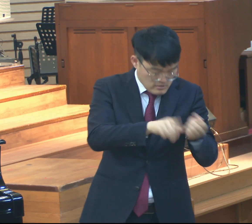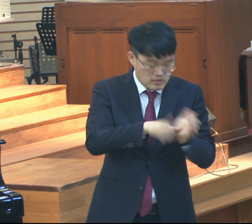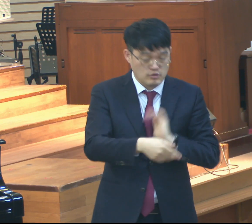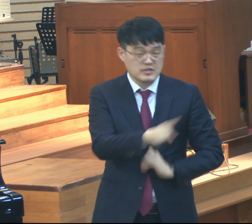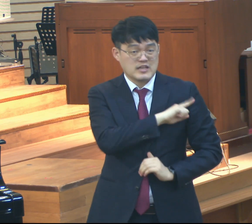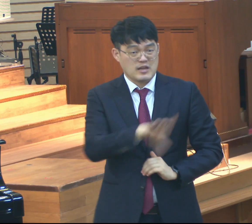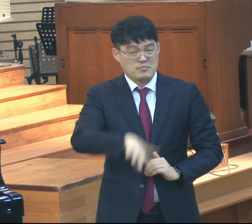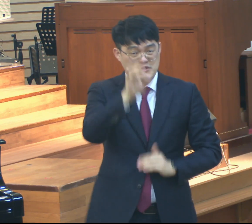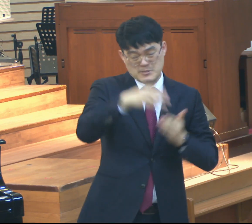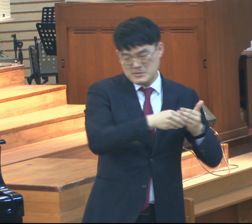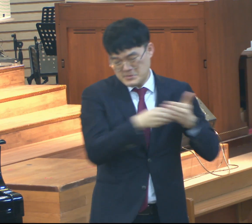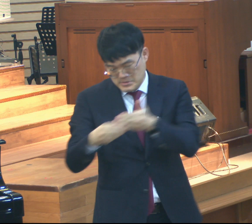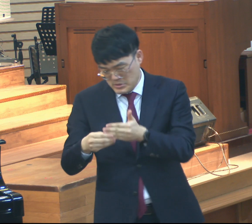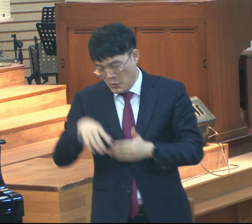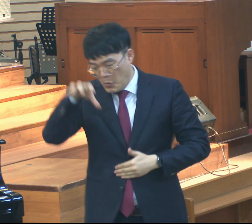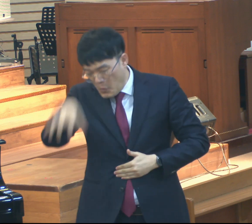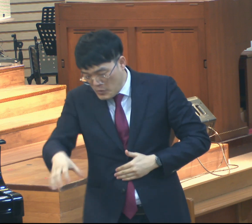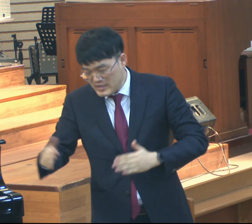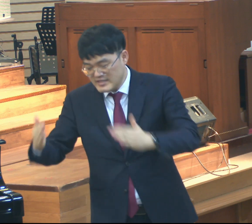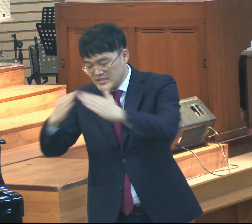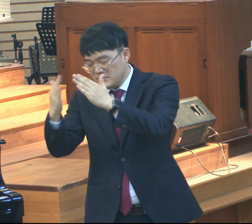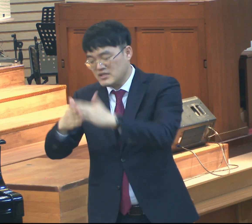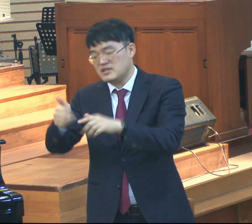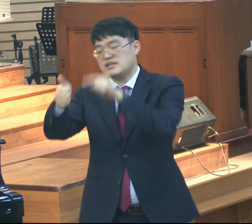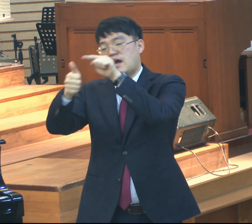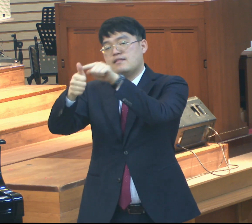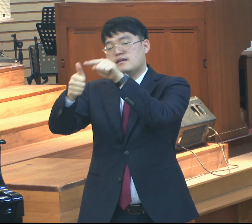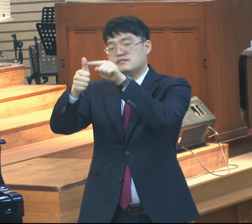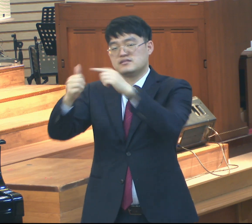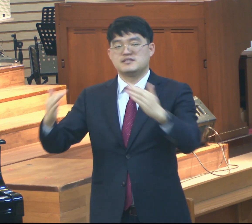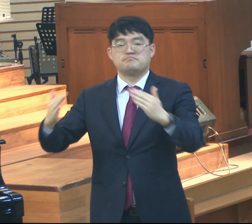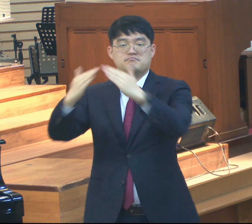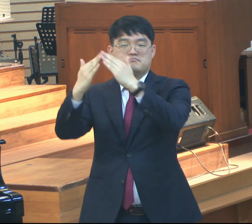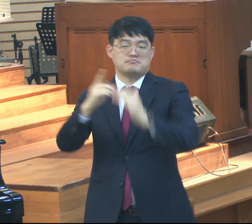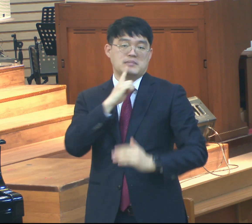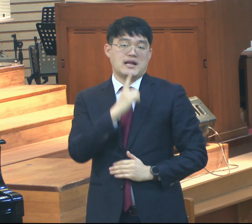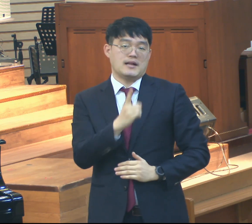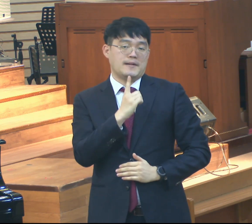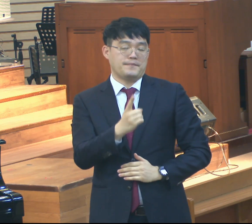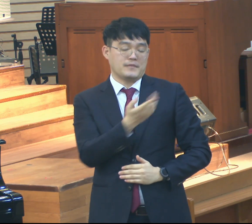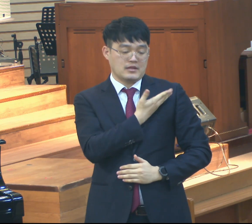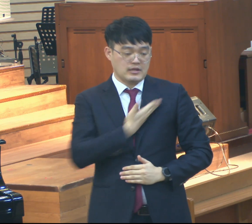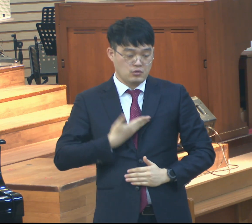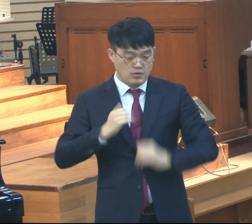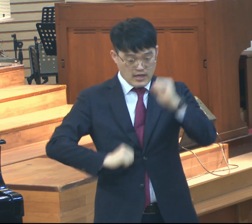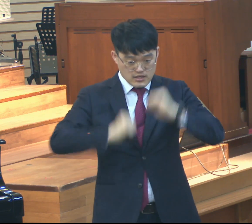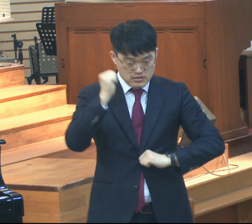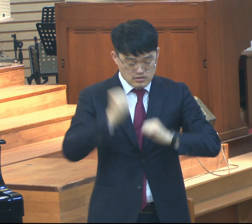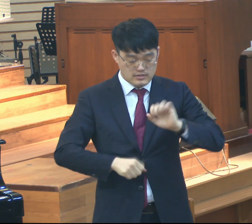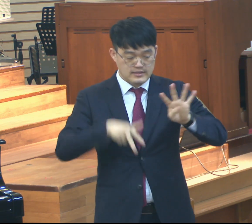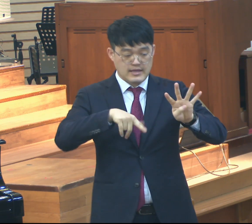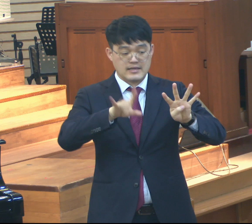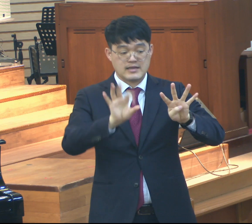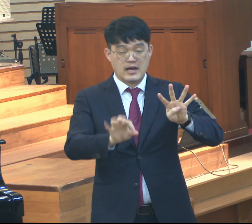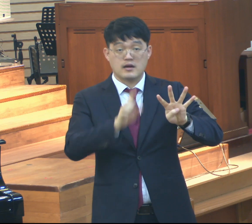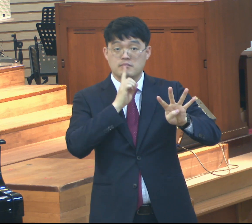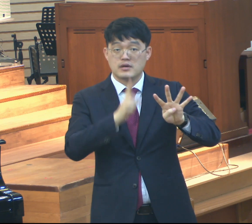집이 안나스의 집이었습니다. 사도행전 4장 말씀에는 사도들을 위협하는 자리에